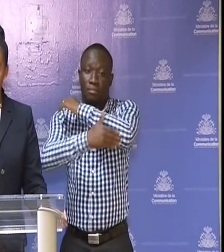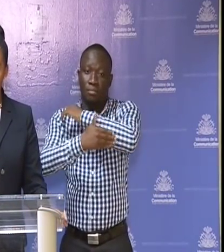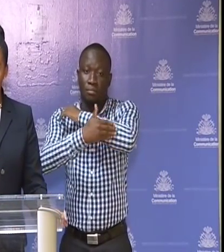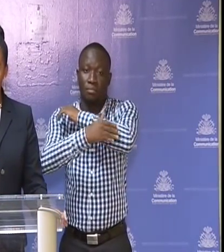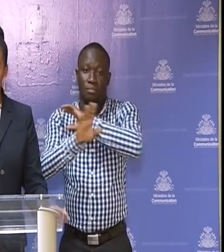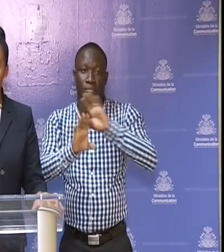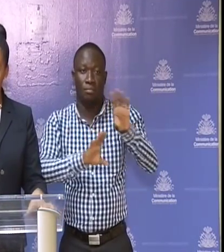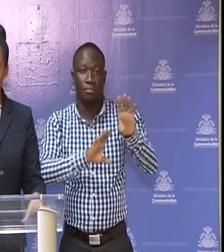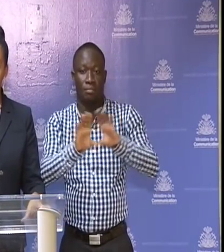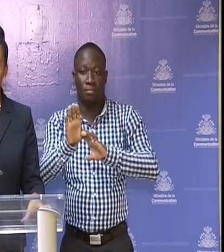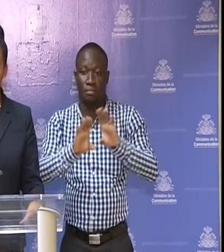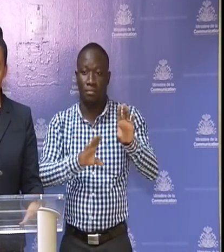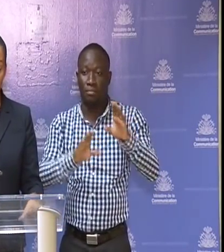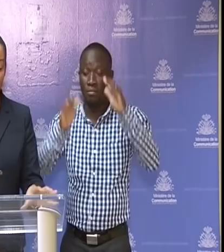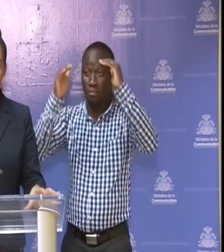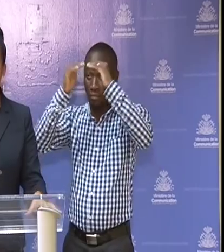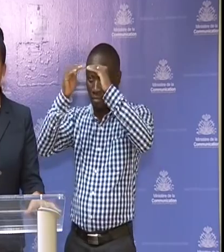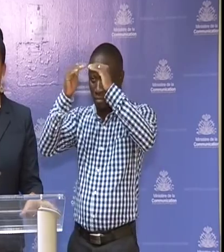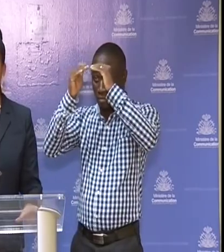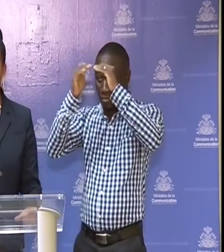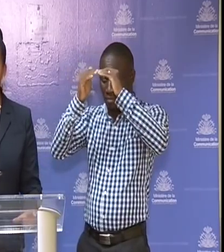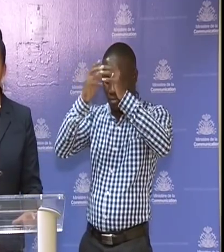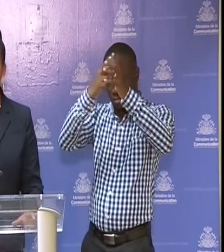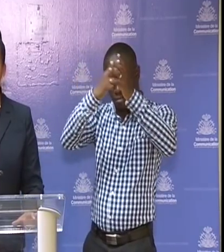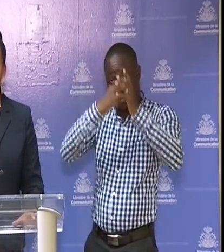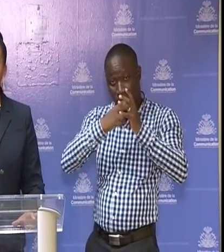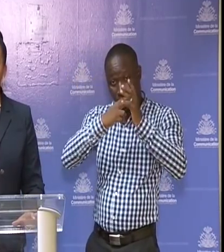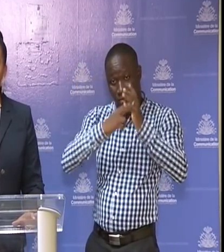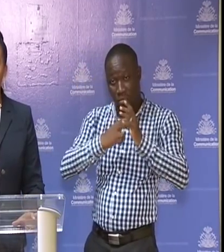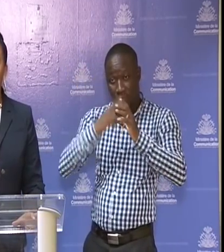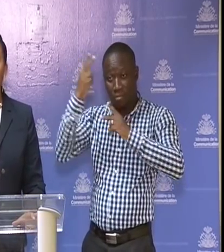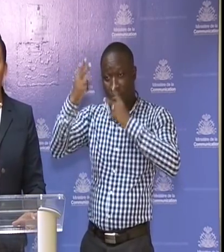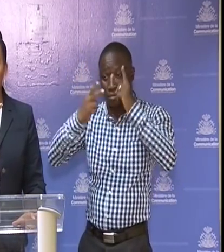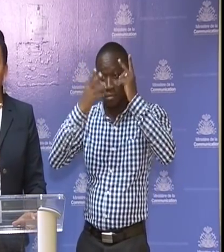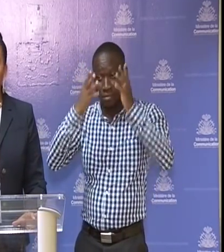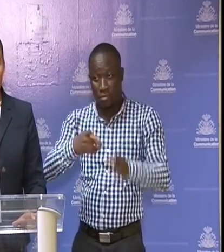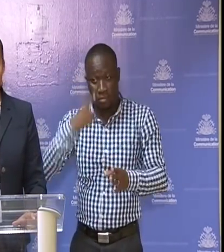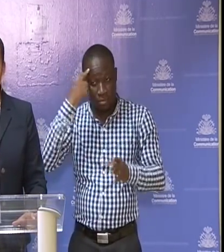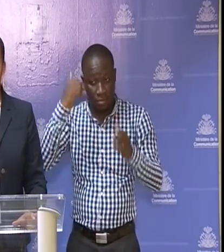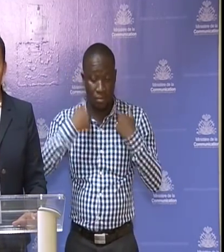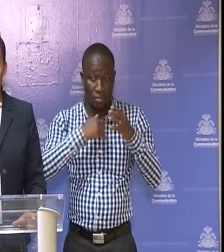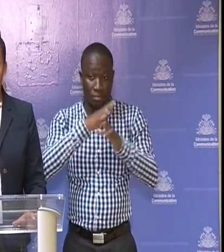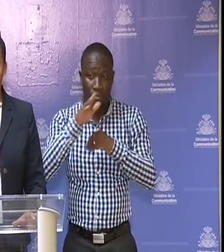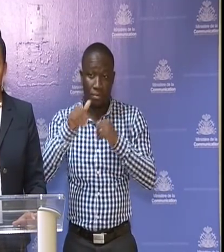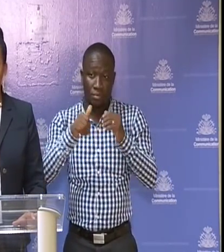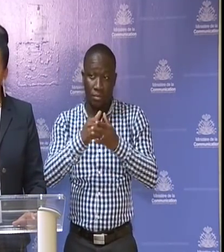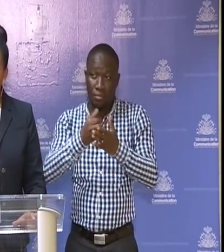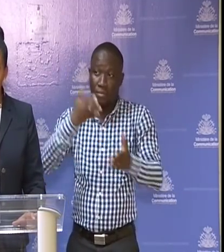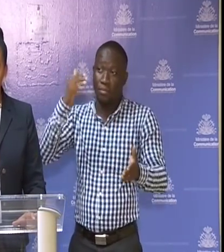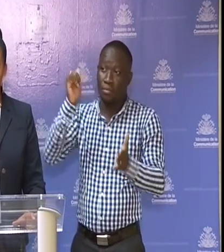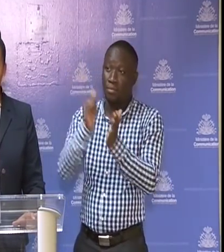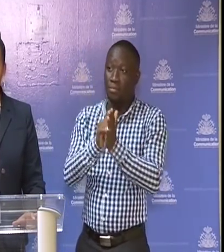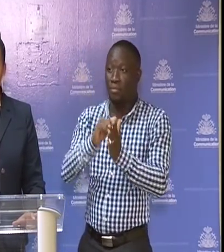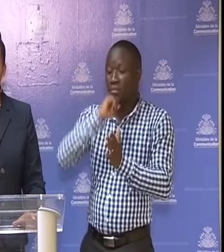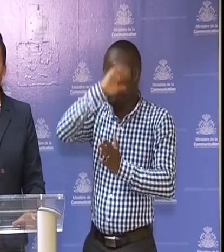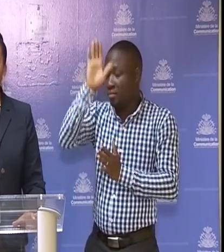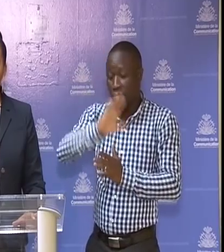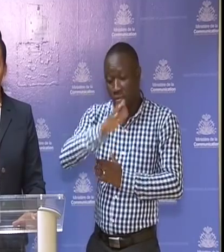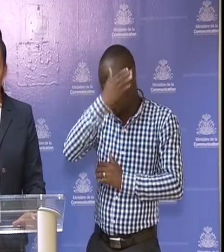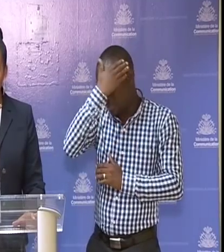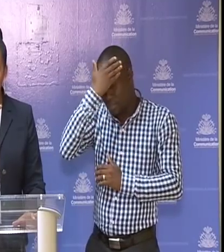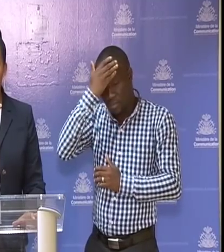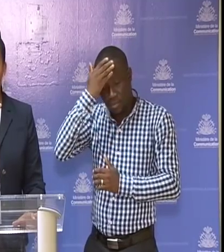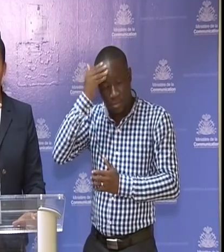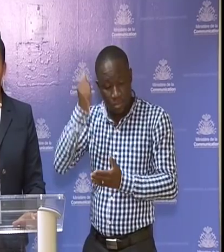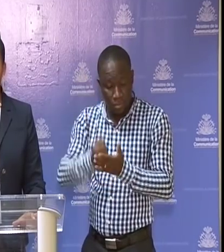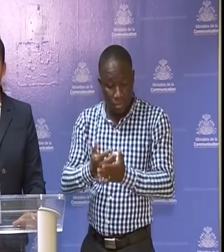fait, ok, mais qui niveau que yo pour capable attirer touristes à yo et nous même puisque nous gagnons toute richesse ça yo, parce que pas jamais oublier ça, nous